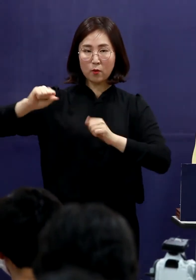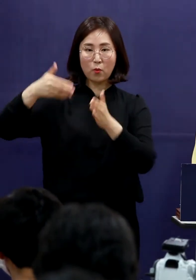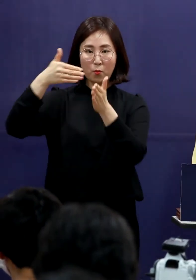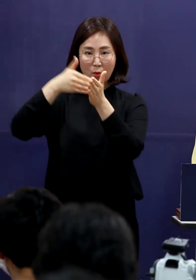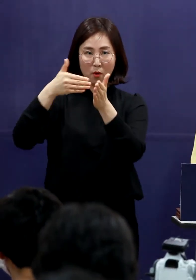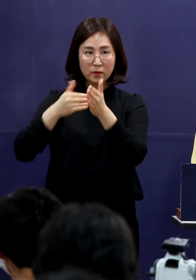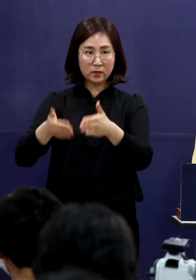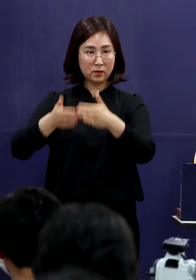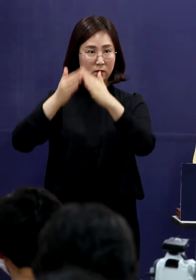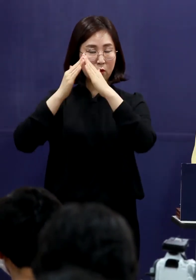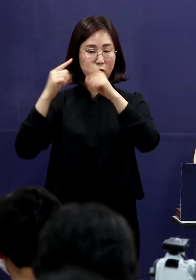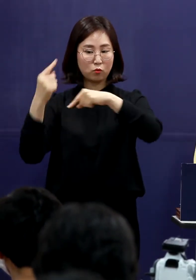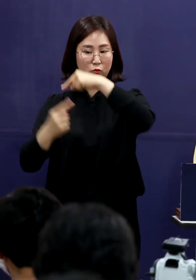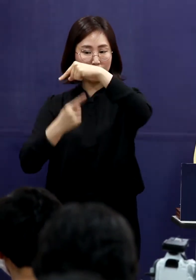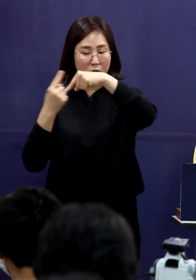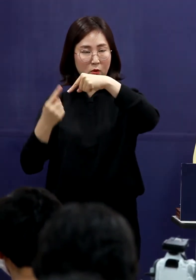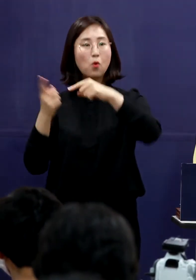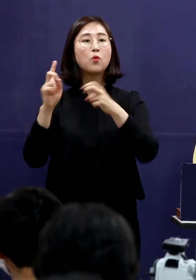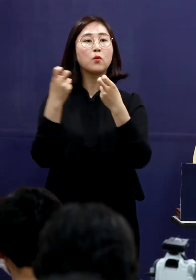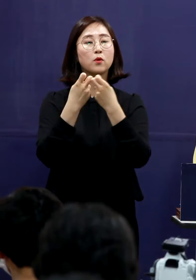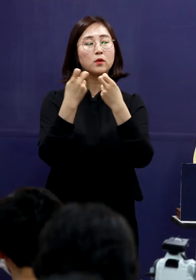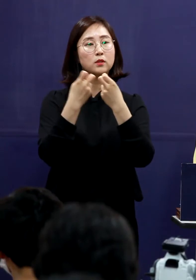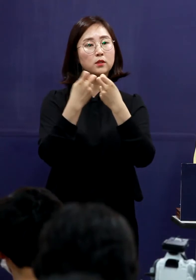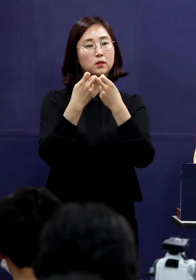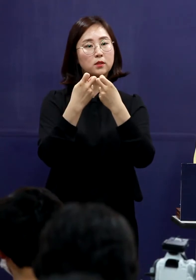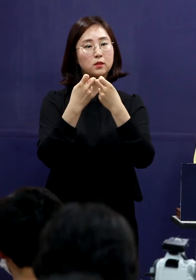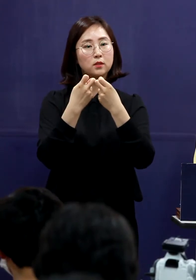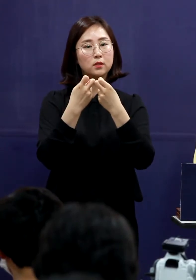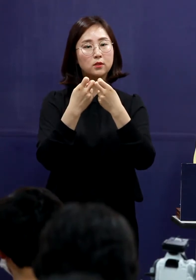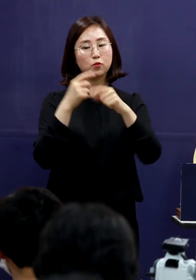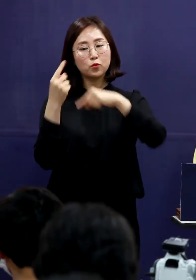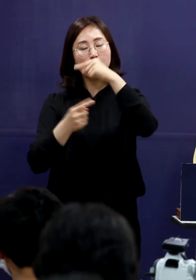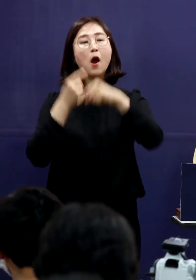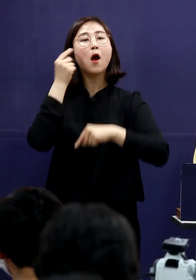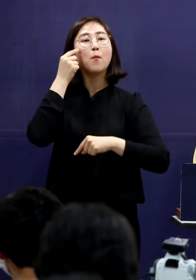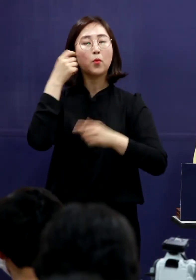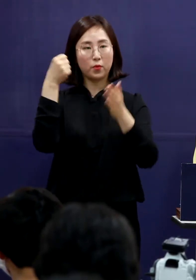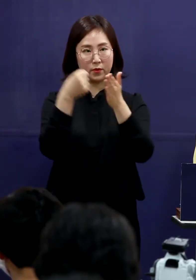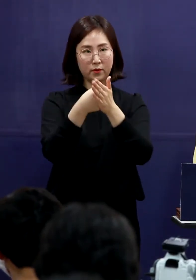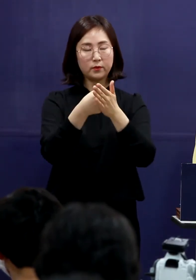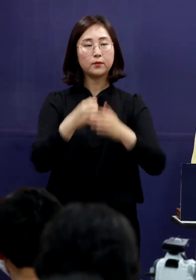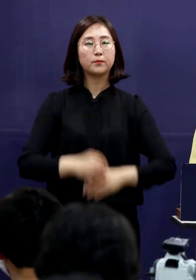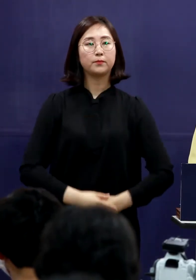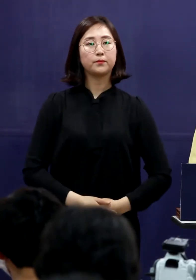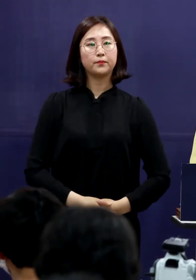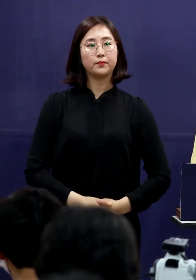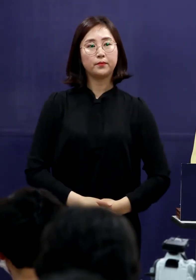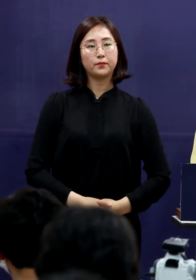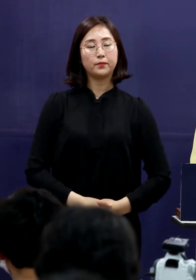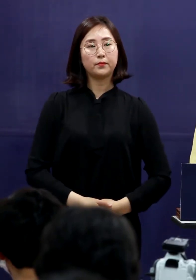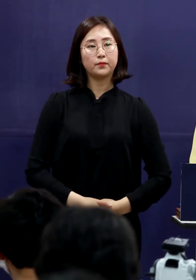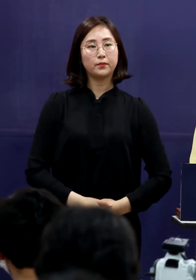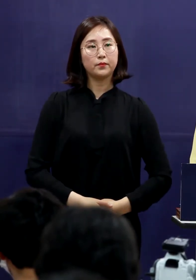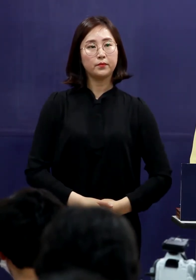것은 좀 더 운영을 해본 뒤에 판단하는 게 좋다 이렇게 결정이 됐습니다.